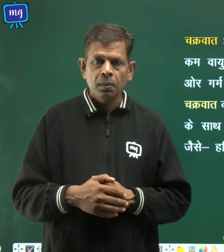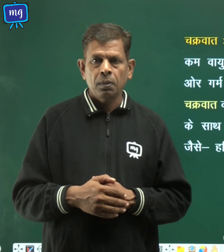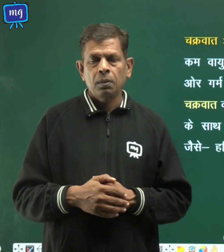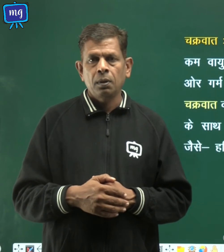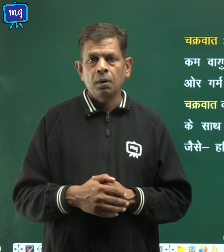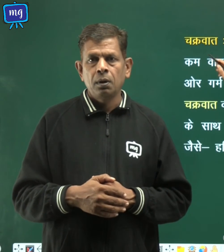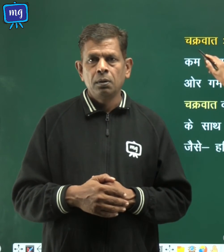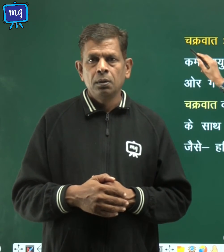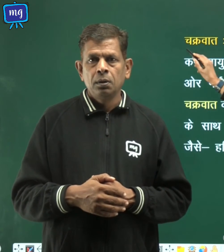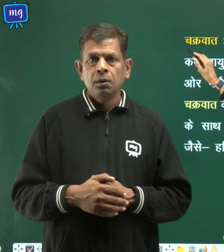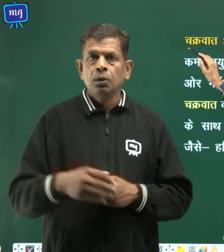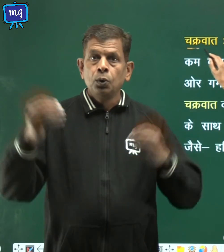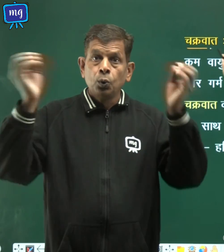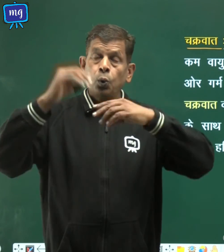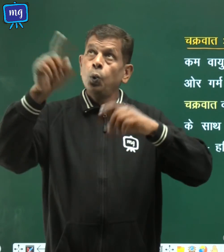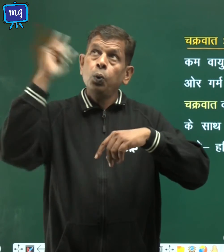चक्रवात,